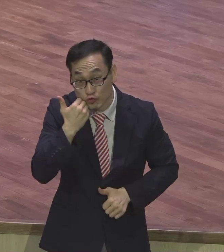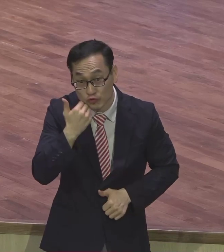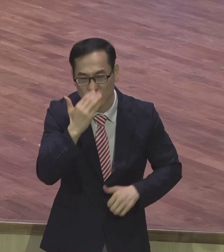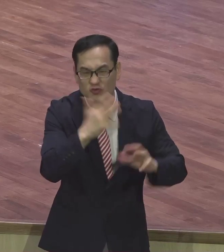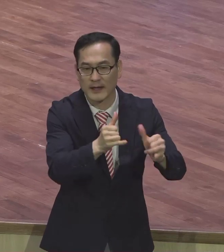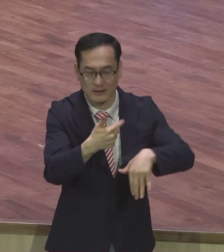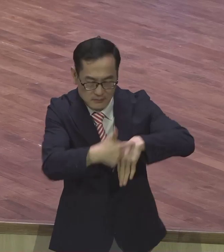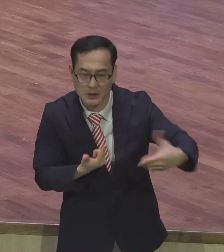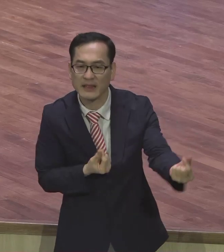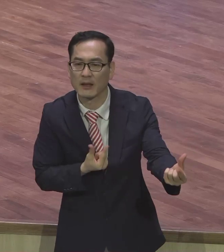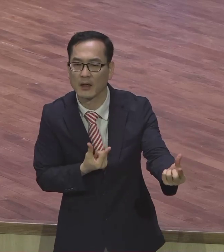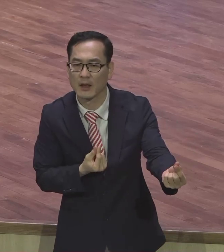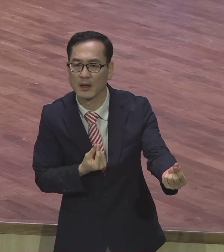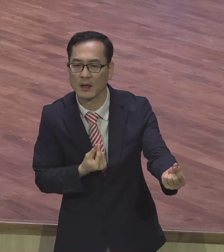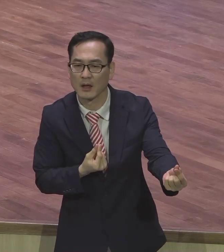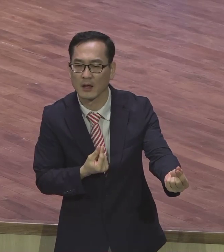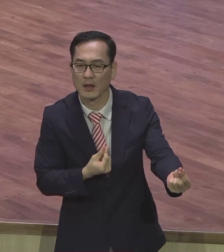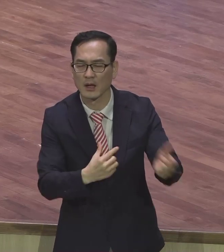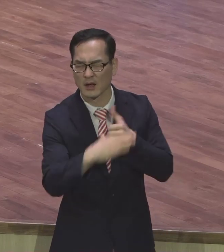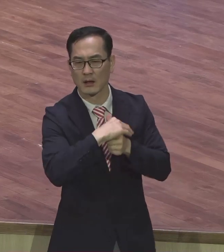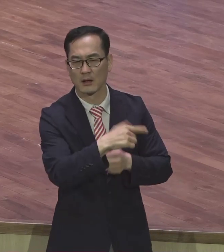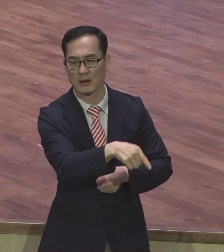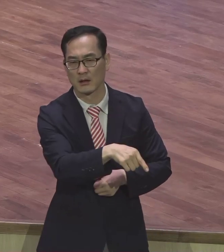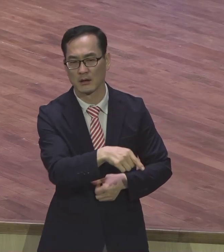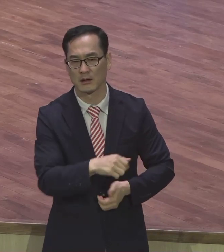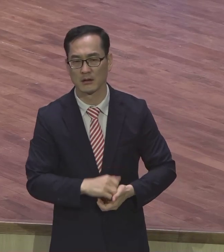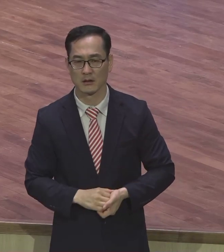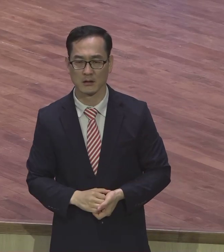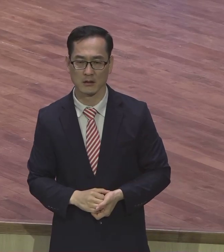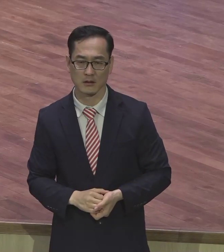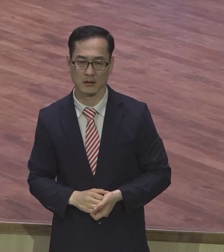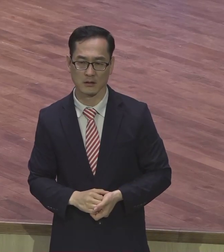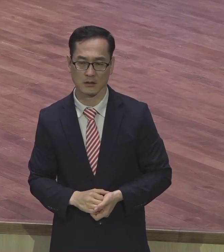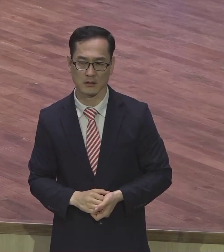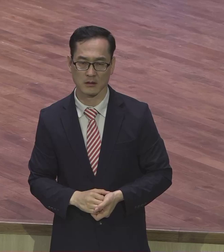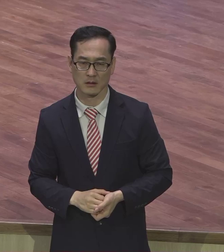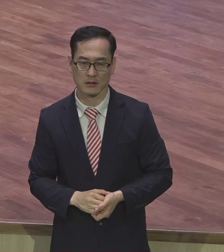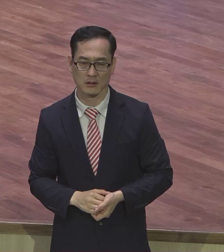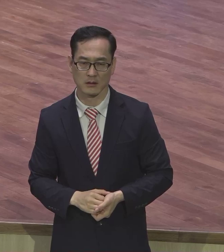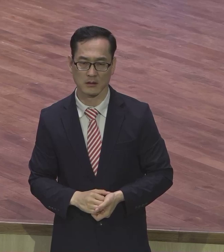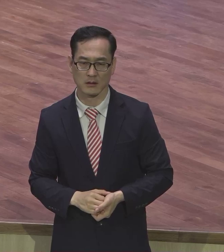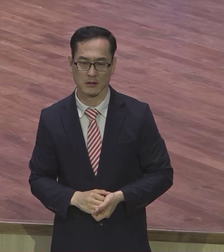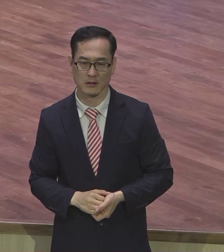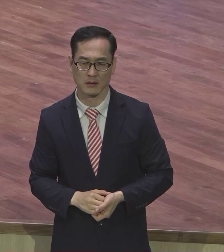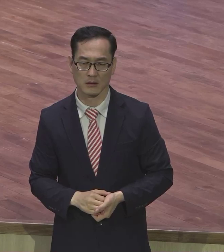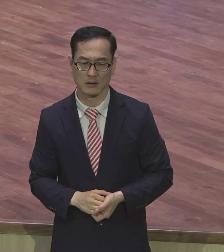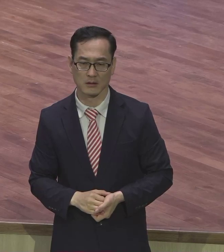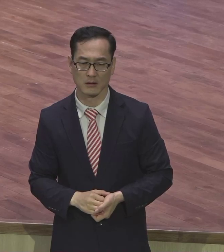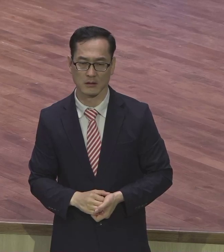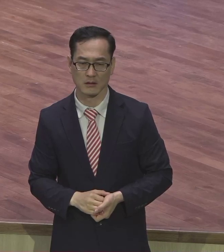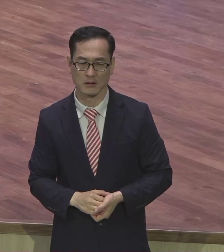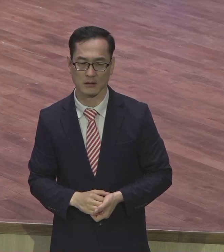핍박을 하는지 얼마나 잡아죽이려고 그렇게 끊임없이 공격을 했습니다.